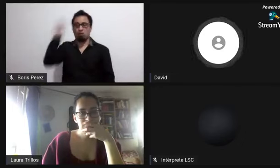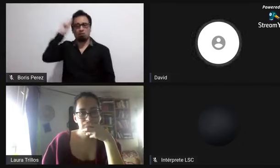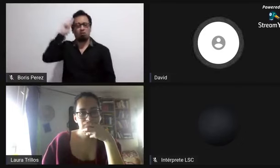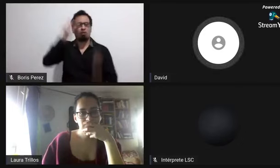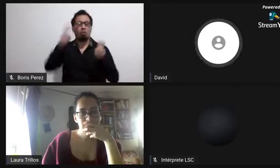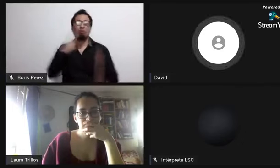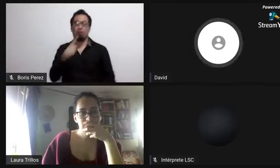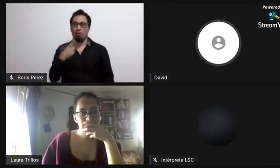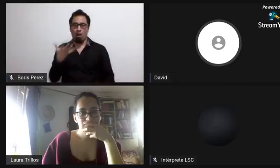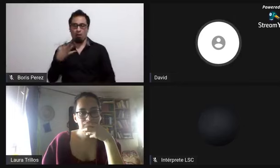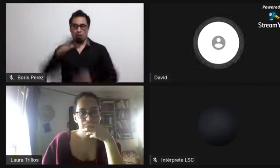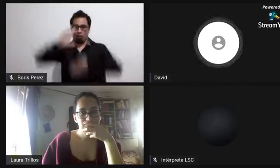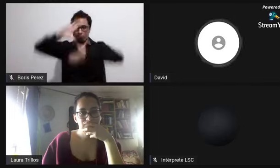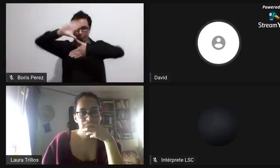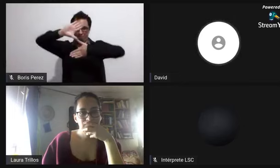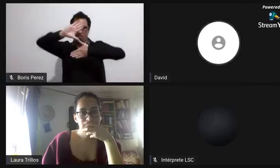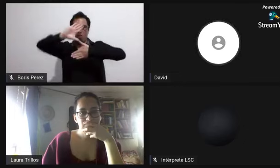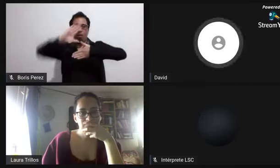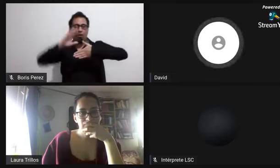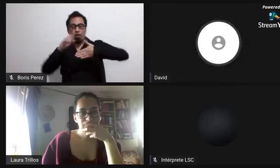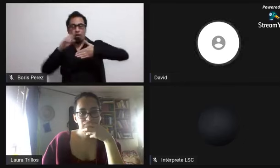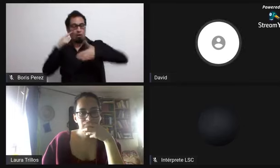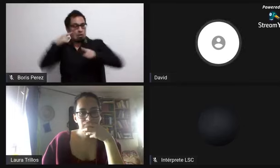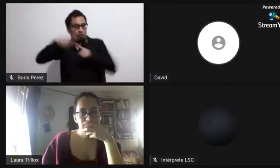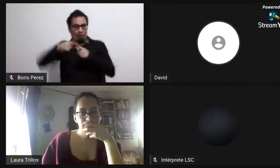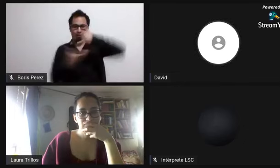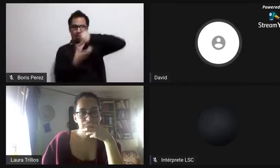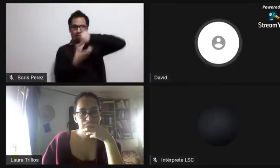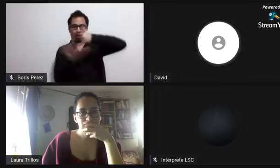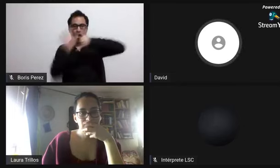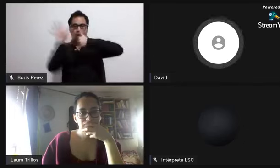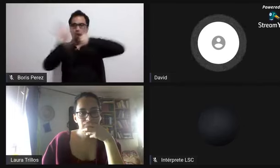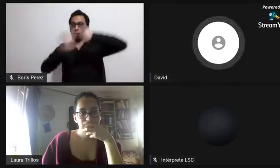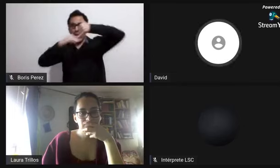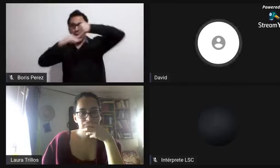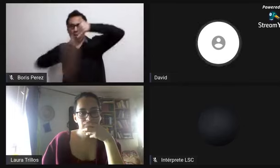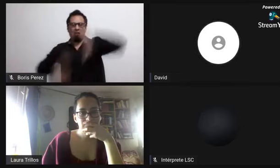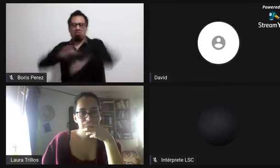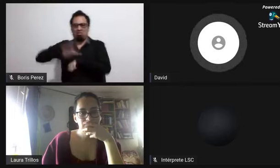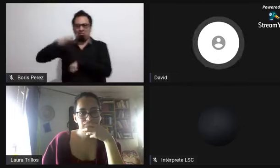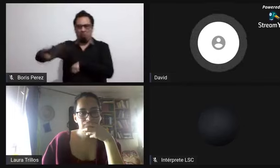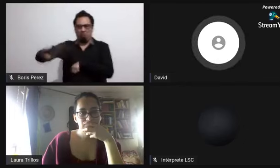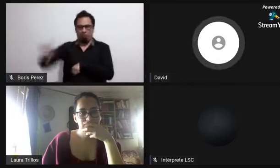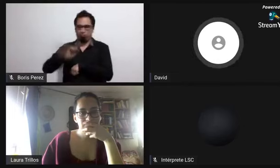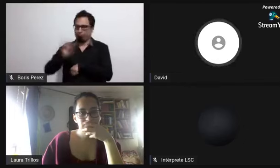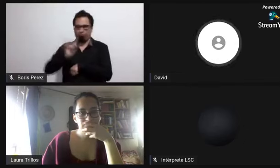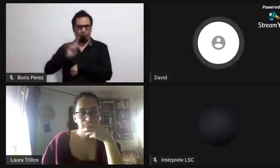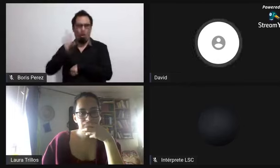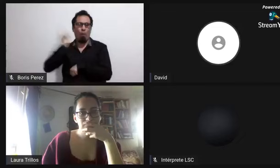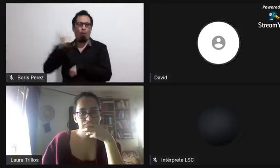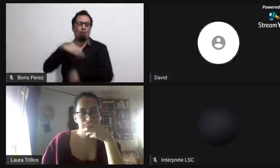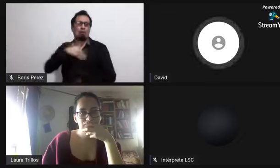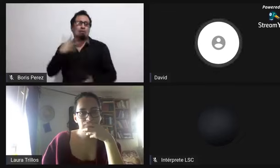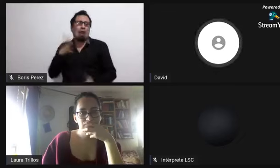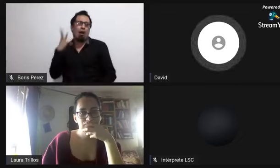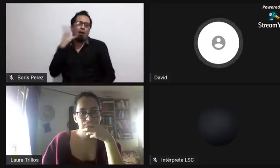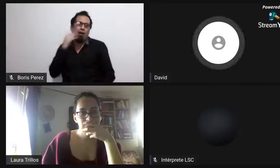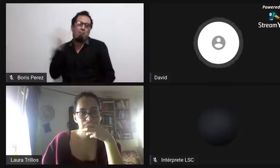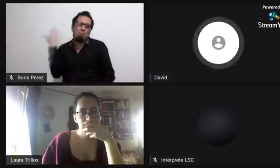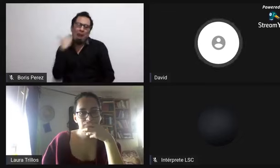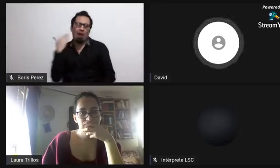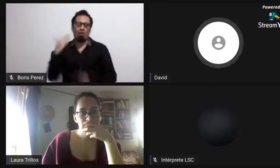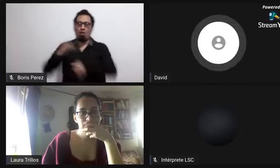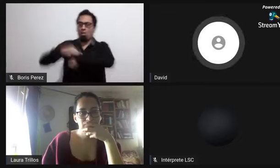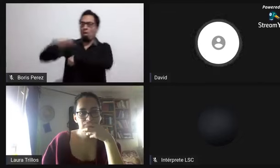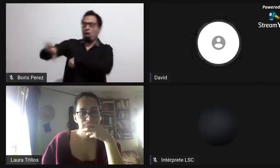ejemplo, la conformación de la constitución política de la República de ese entonces. Además de eso, pues él